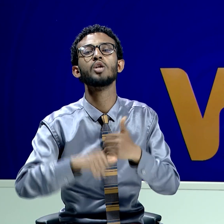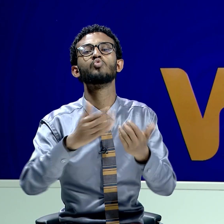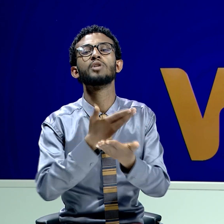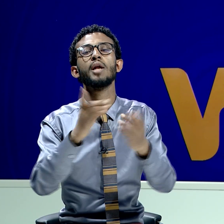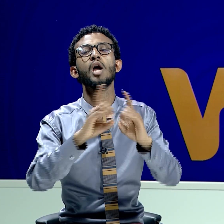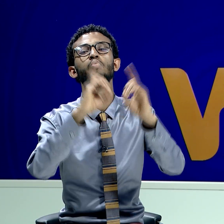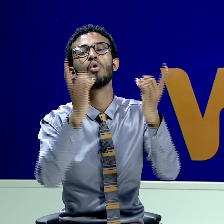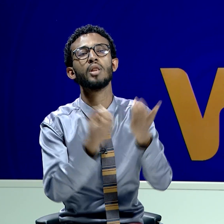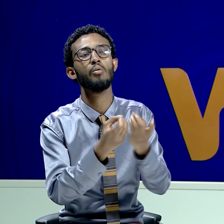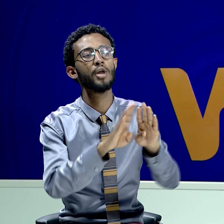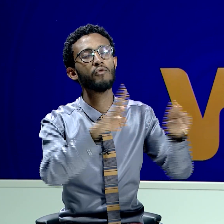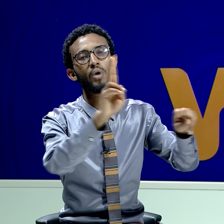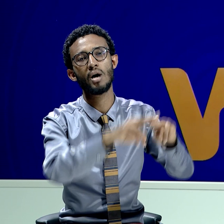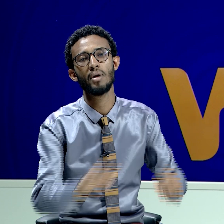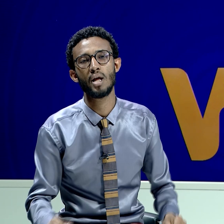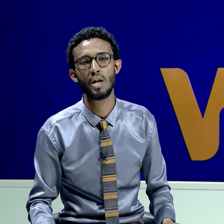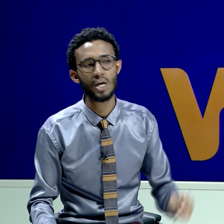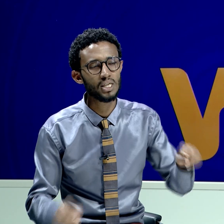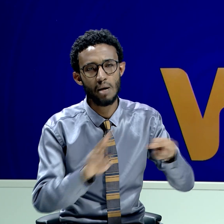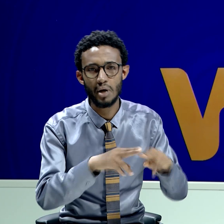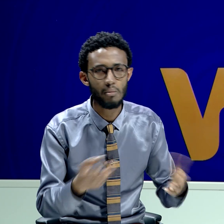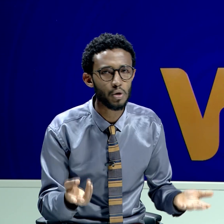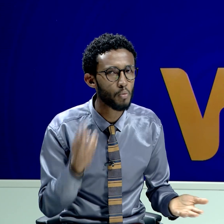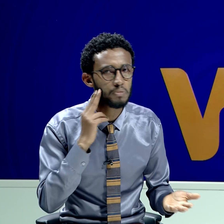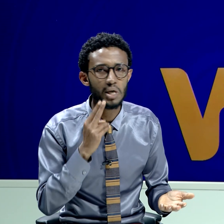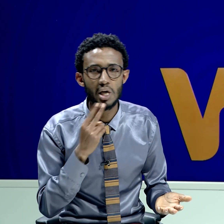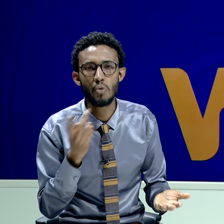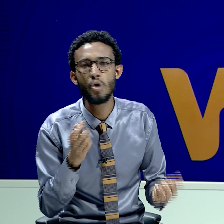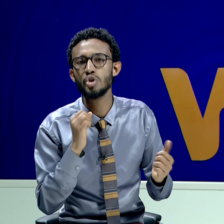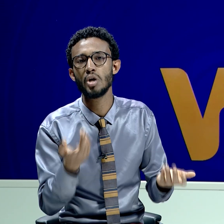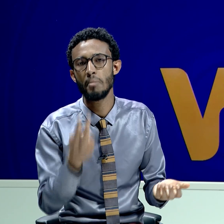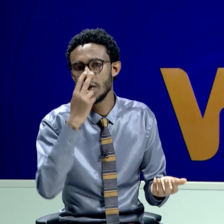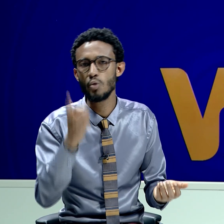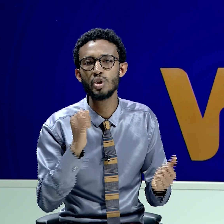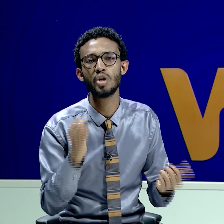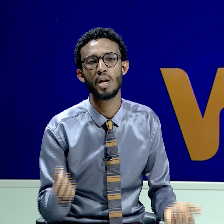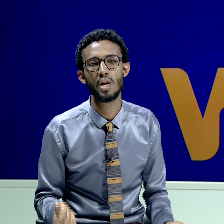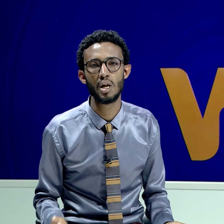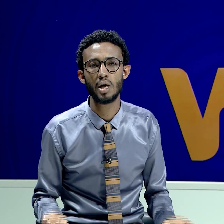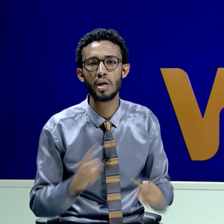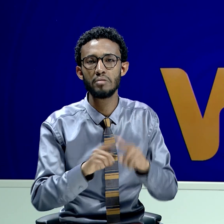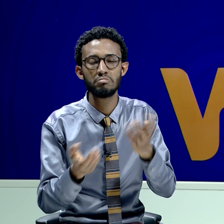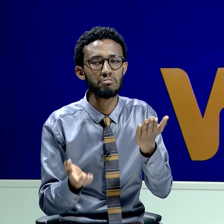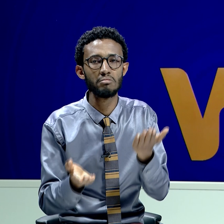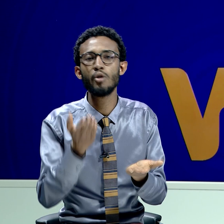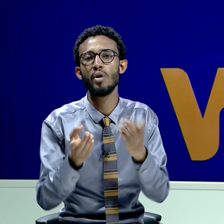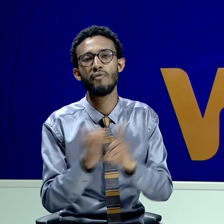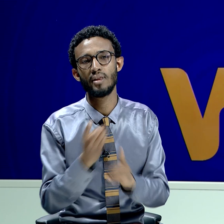ጉዳተኛ ጉዳይ ዳይሬክቶሬት ተብሎ ተገፍቶ ይቀመጣል። እዛ የሚቀመጠው መስማሰን ወይን ይችላል፣ መይሰሉን ይችላል። ነገር ግን በድሎ